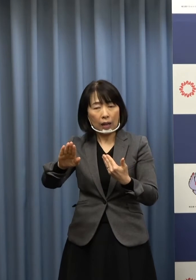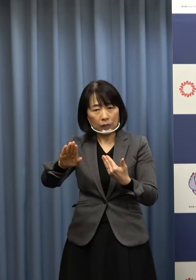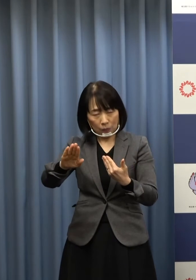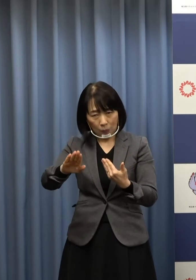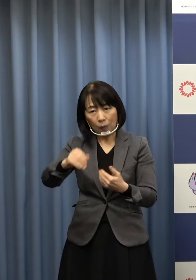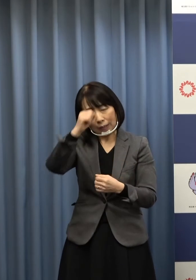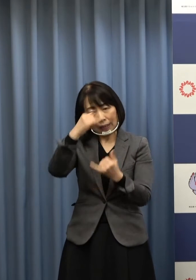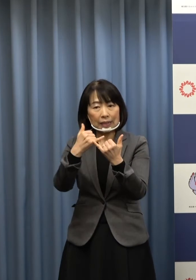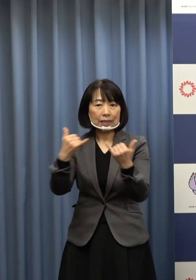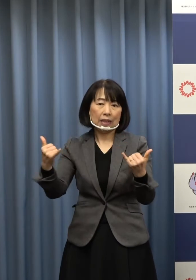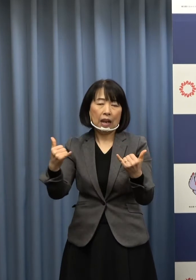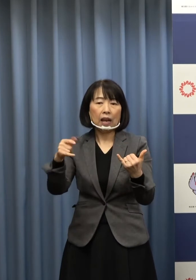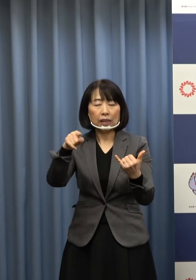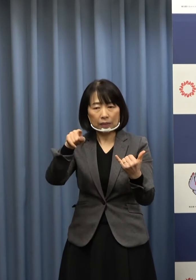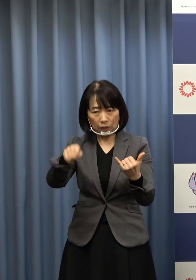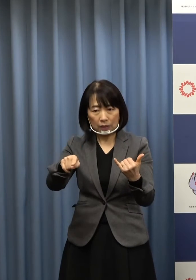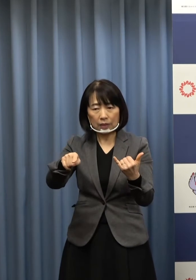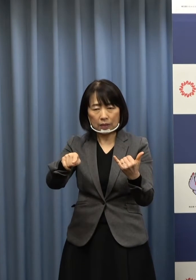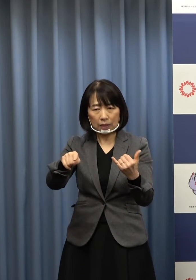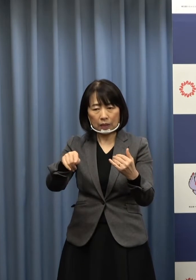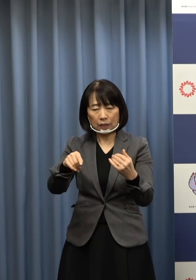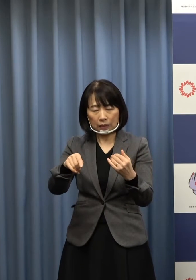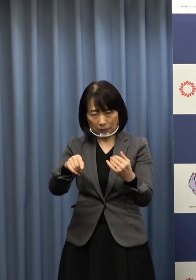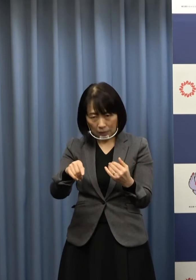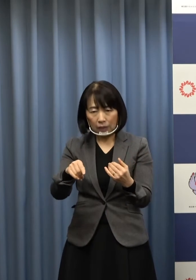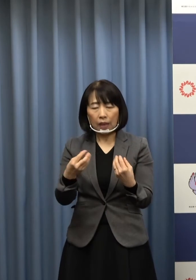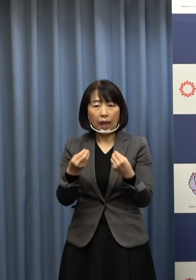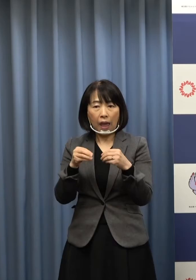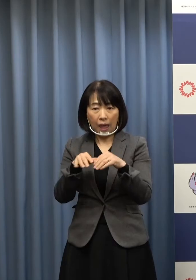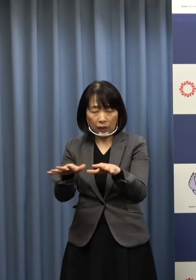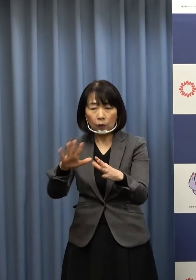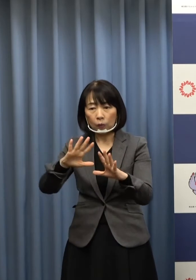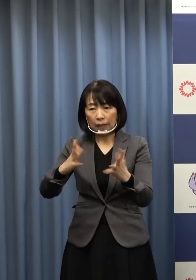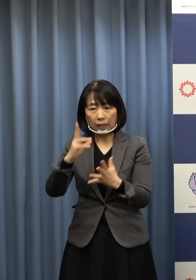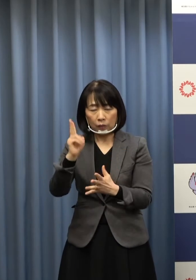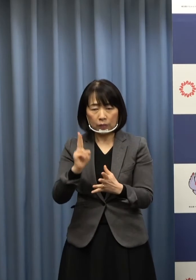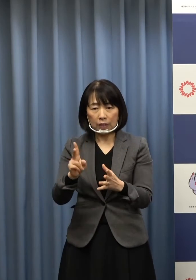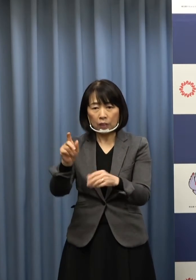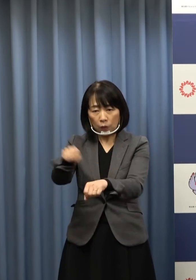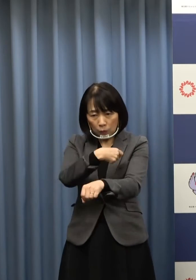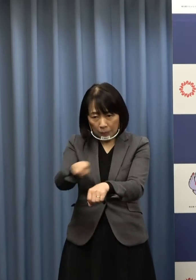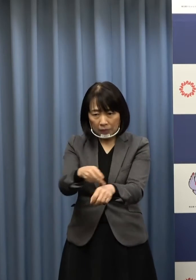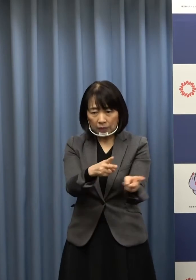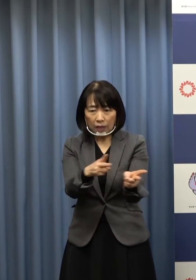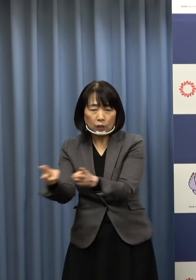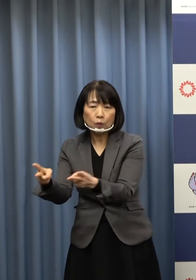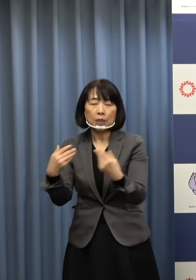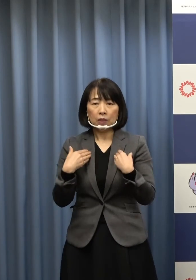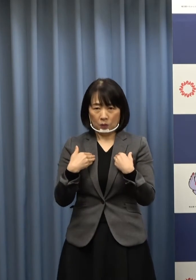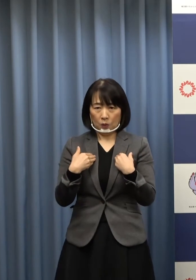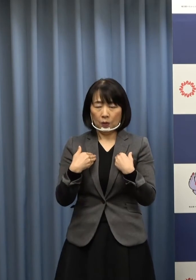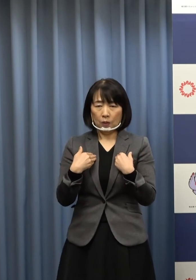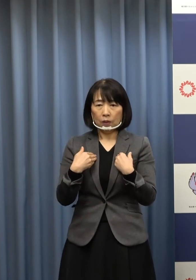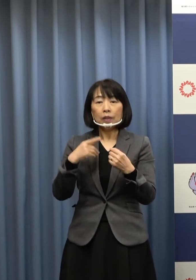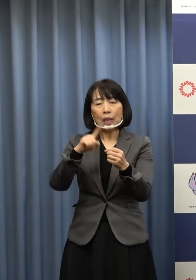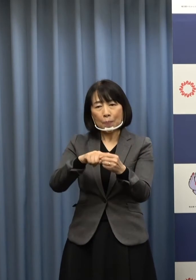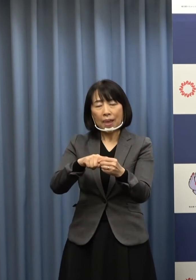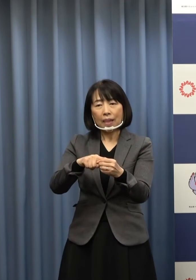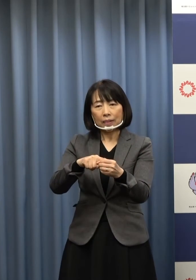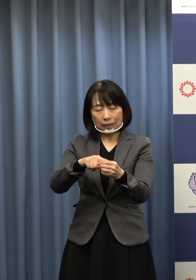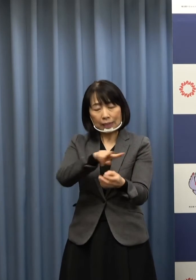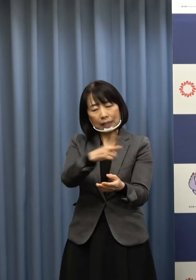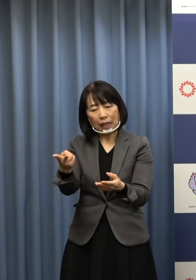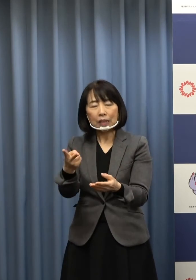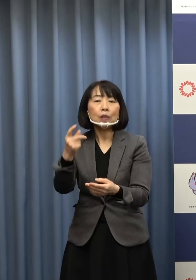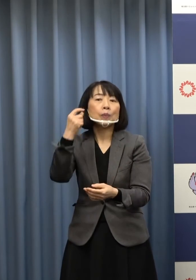力があってますから、それ用の病床がないとならないわけですけれども、そういったところが例えばないので、受け入れ側が、そう